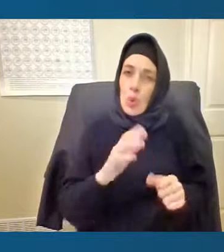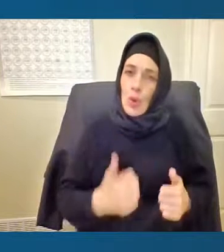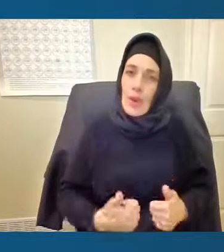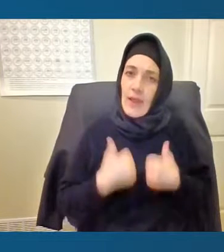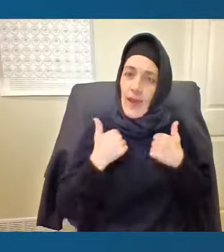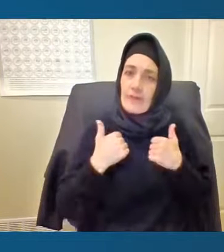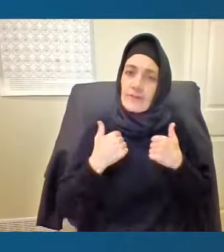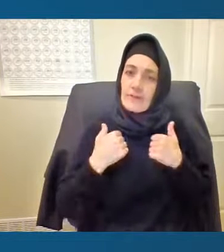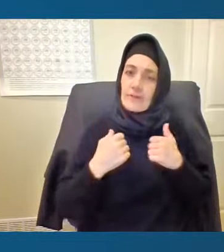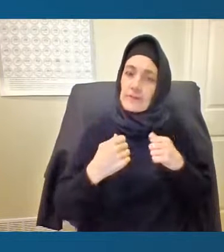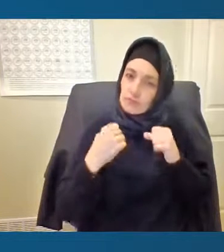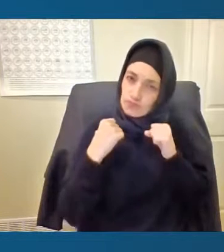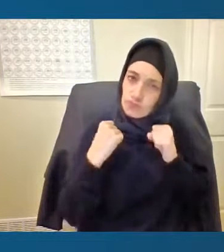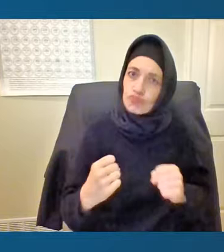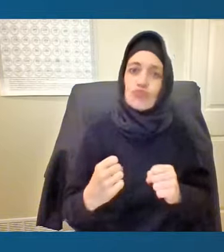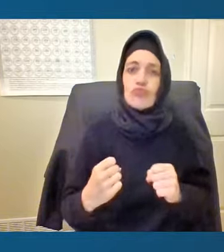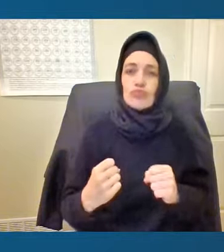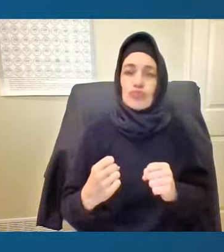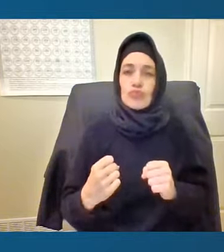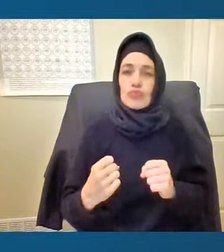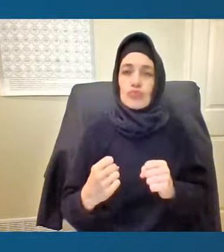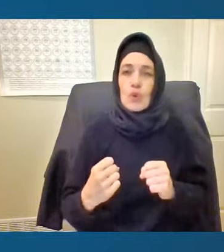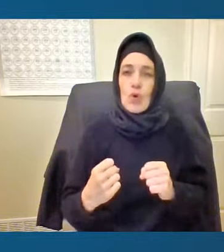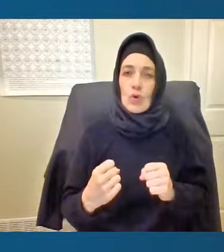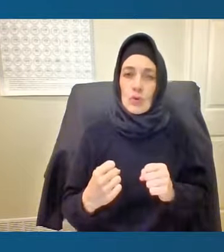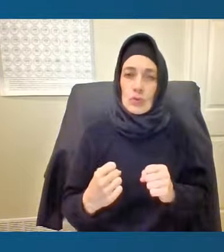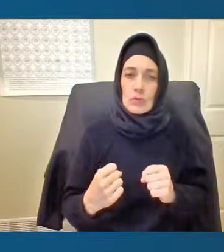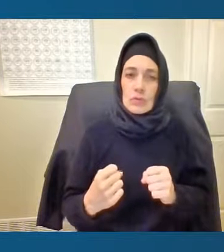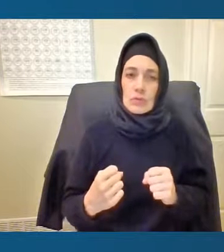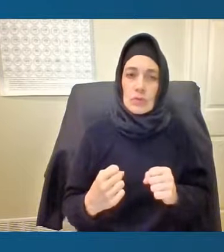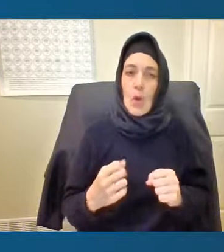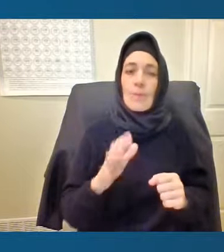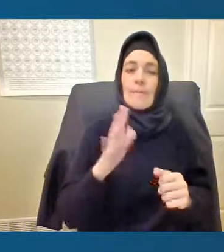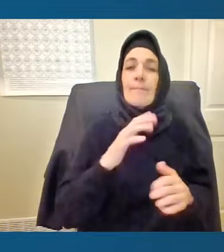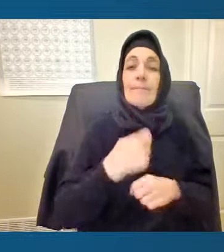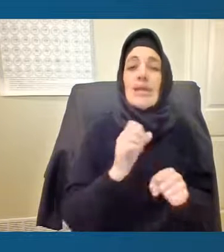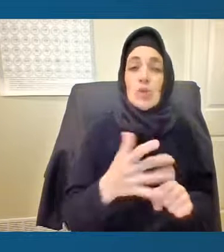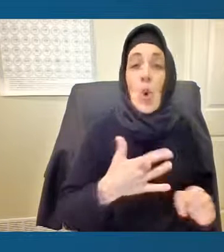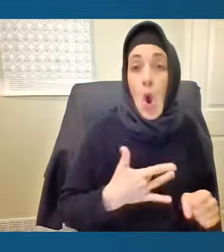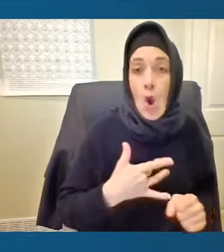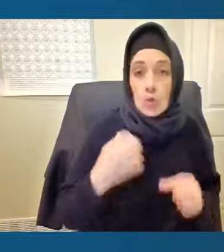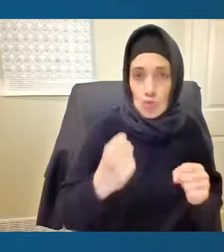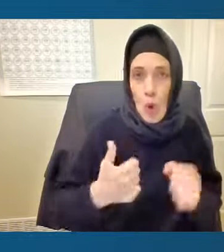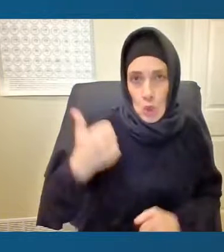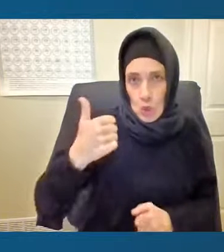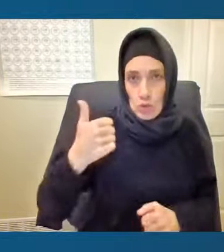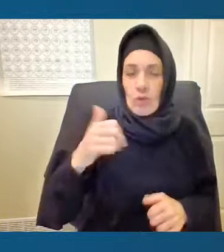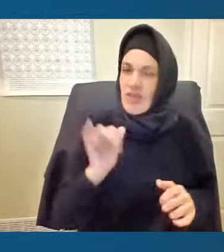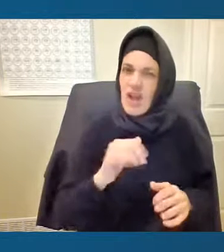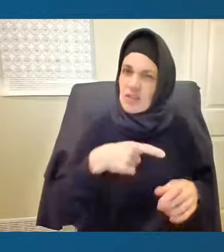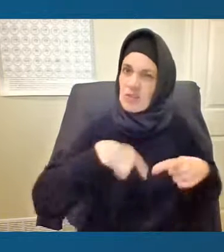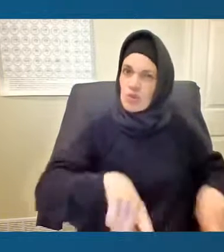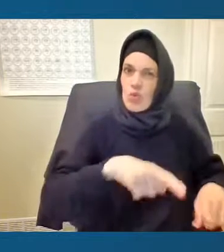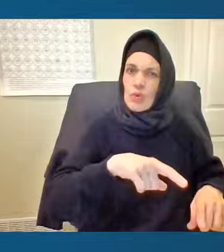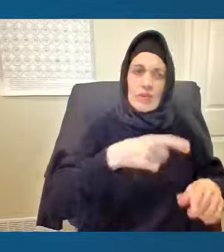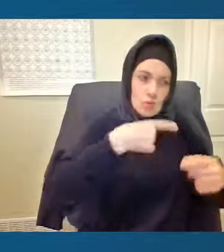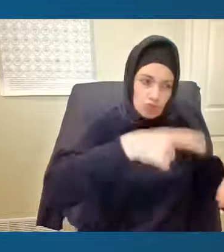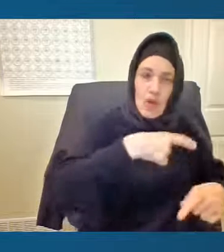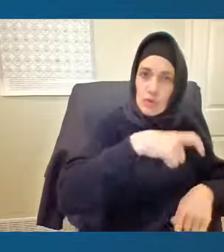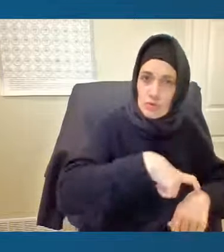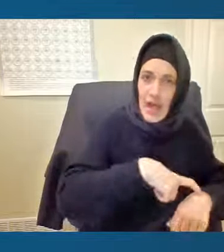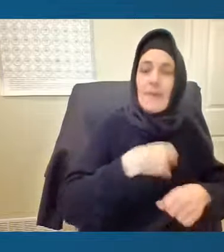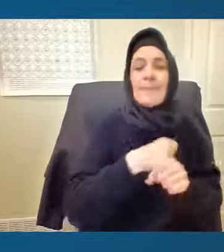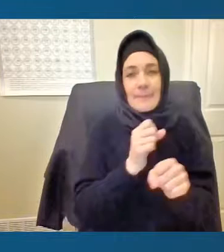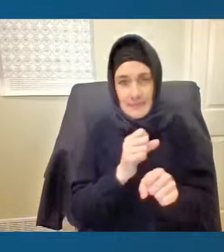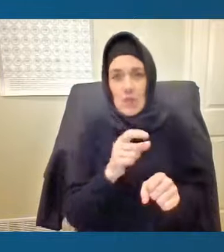Sickness, financial, family. You need a strong heart for these things. Dhikr of Allah subhanahu wa ta'ala. يُنَوِّرُ الْقَلْبَ